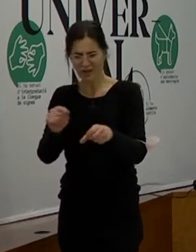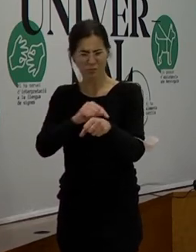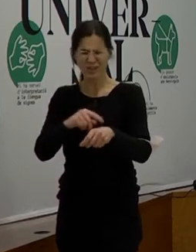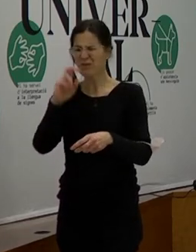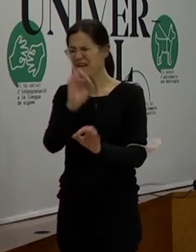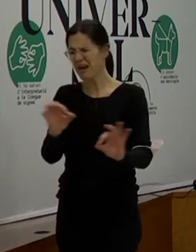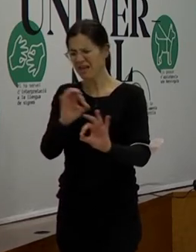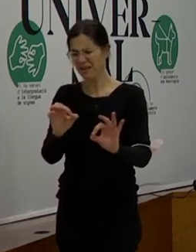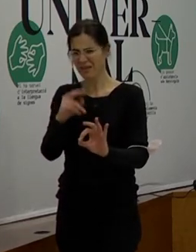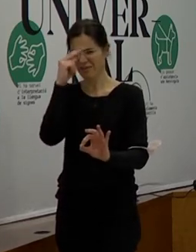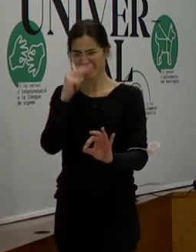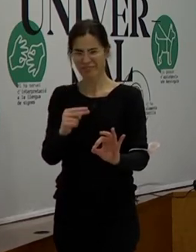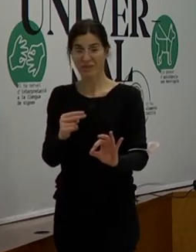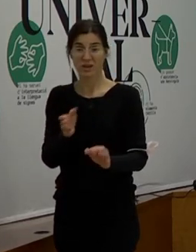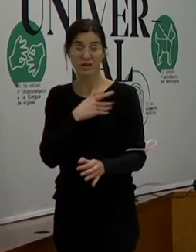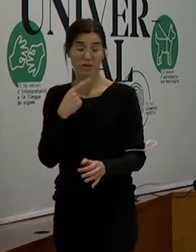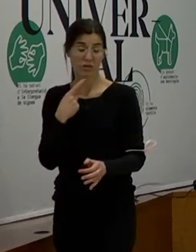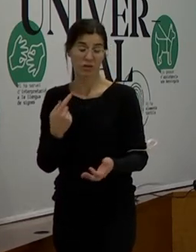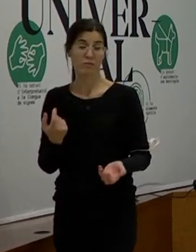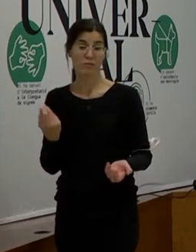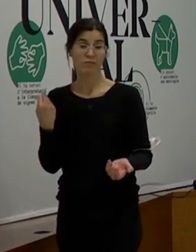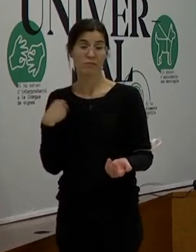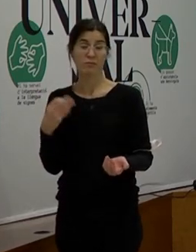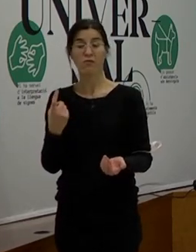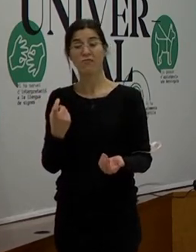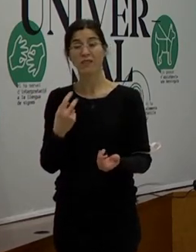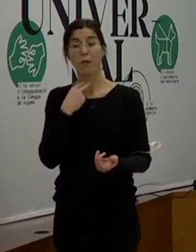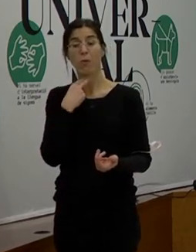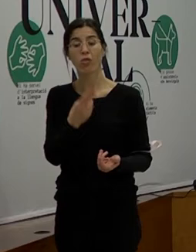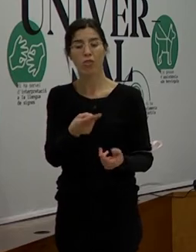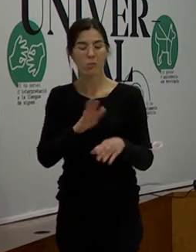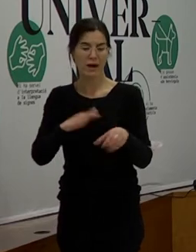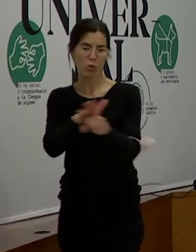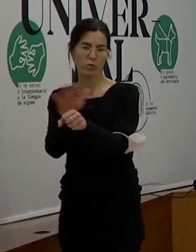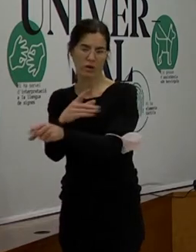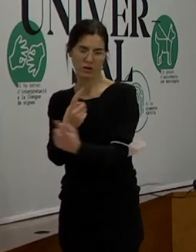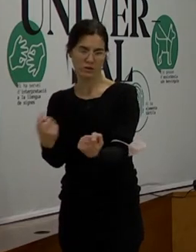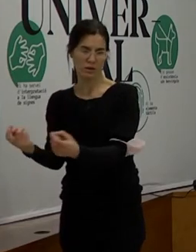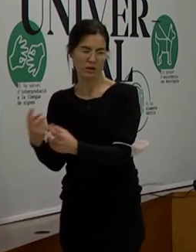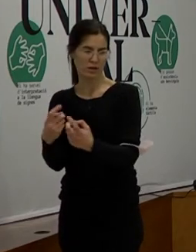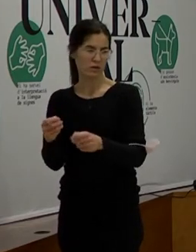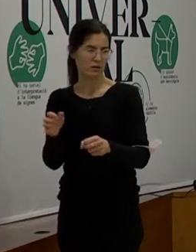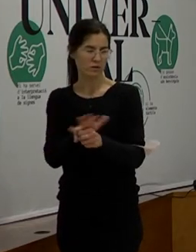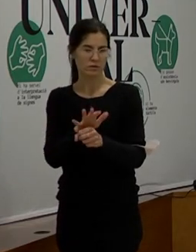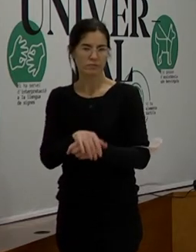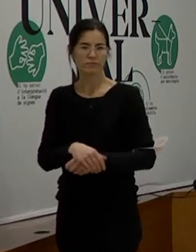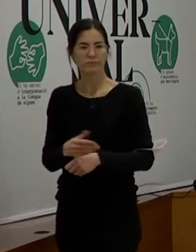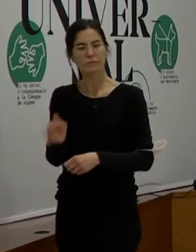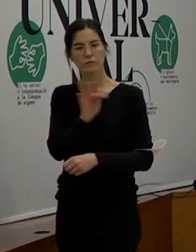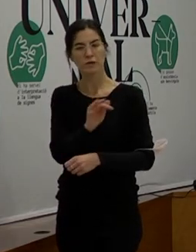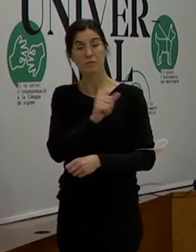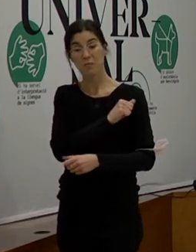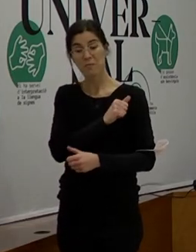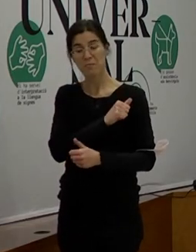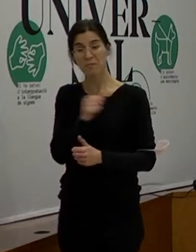ningú. Per tant, tenim que donar veu per cobrir aquesta necessitat. Següent, perquè no em vull passar de temps, aquí el teniu, el primer